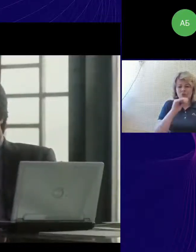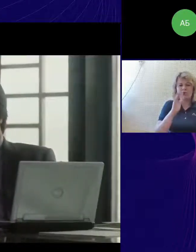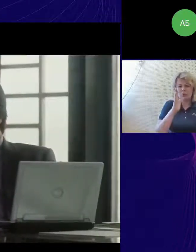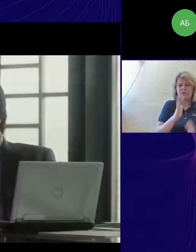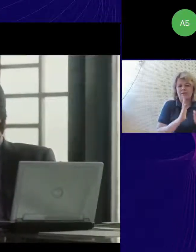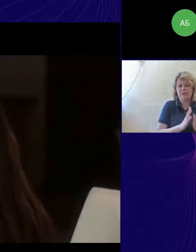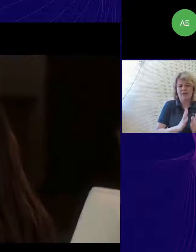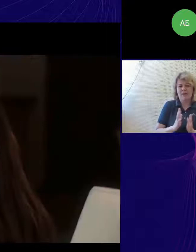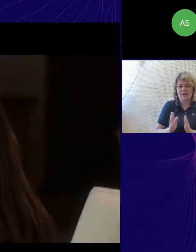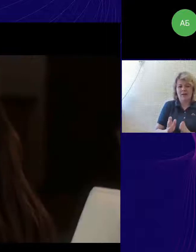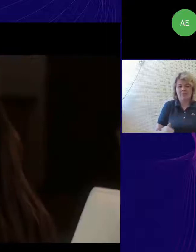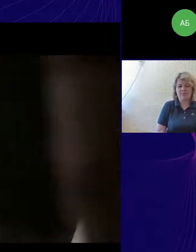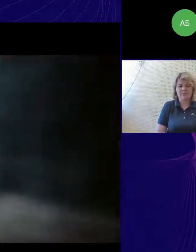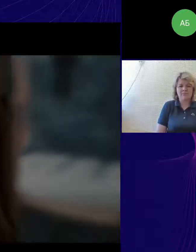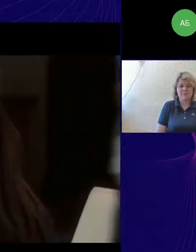Пошли.